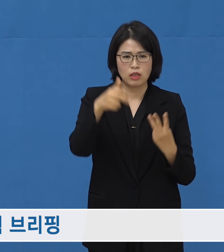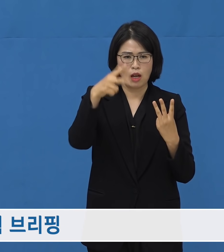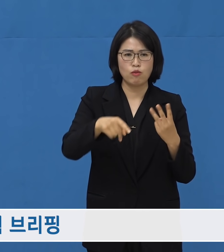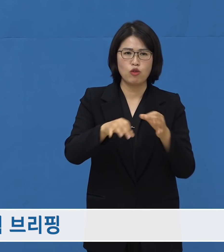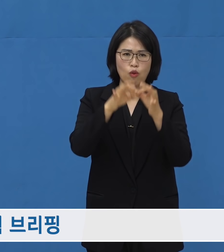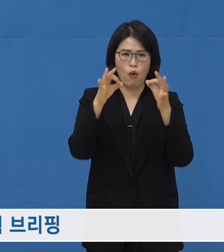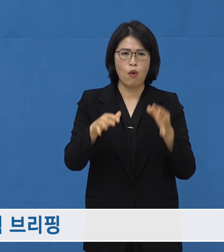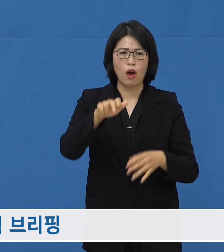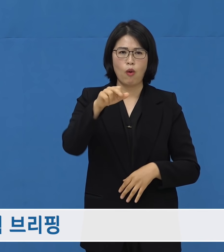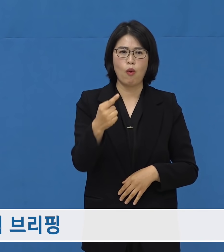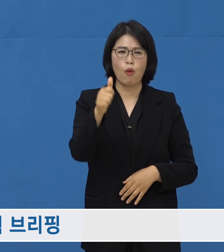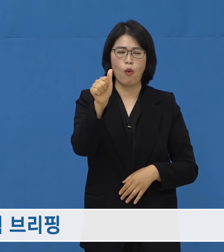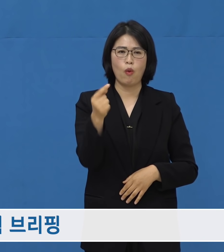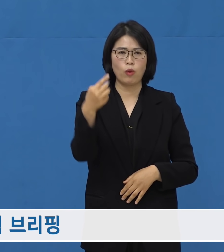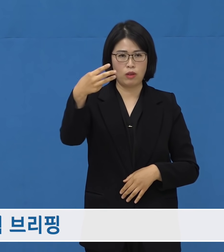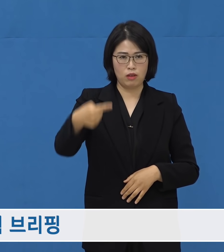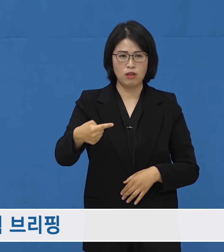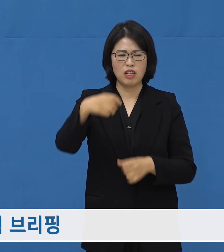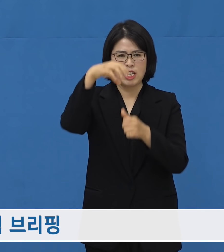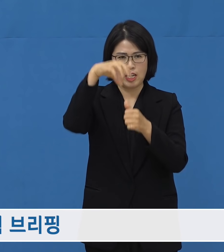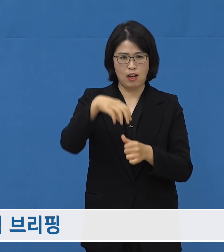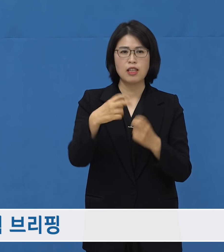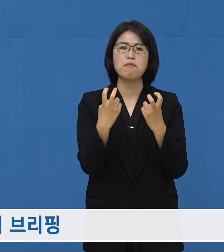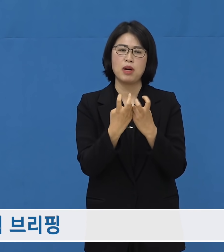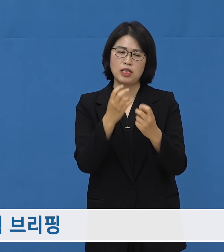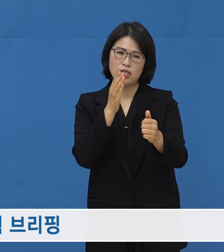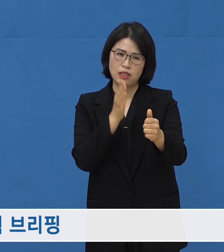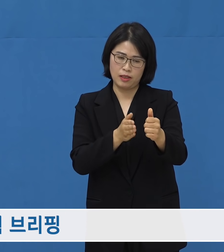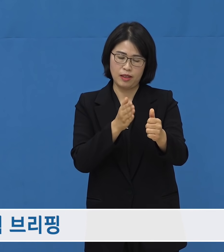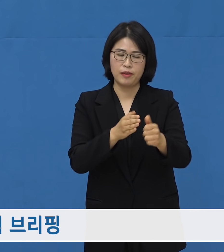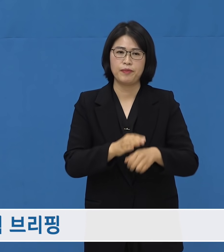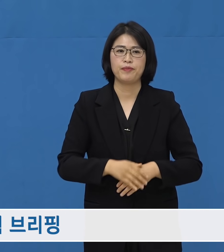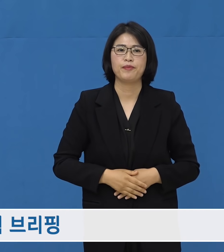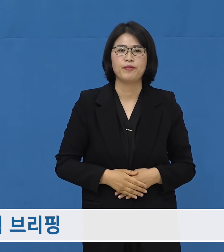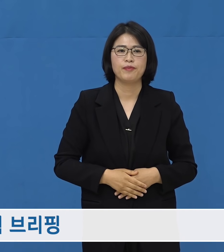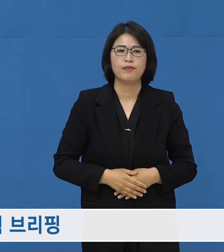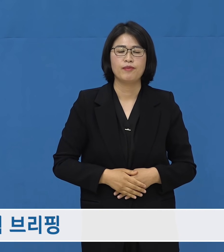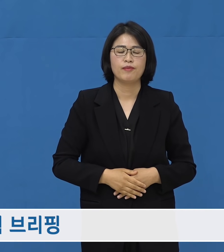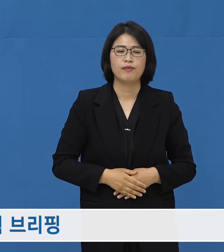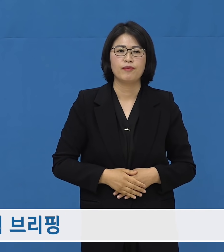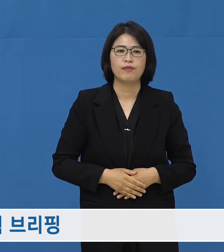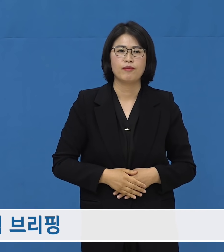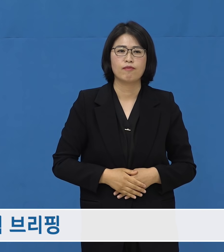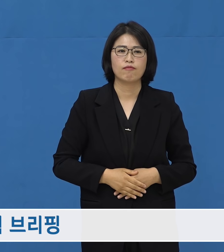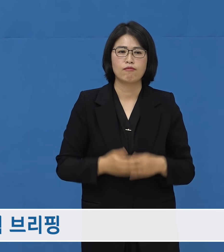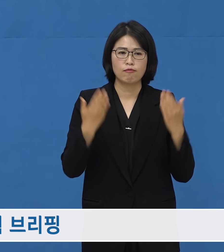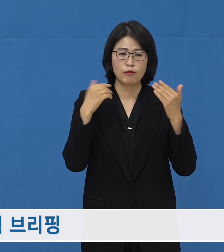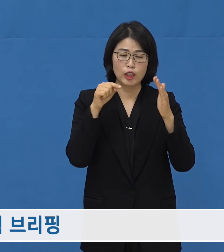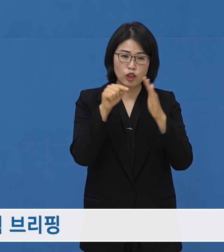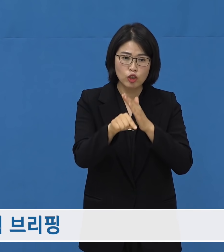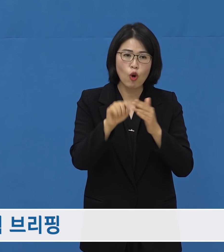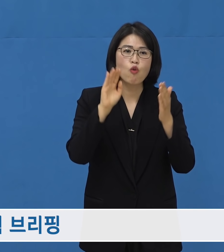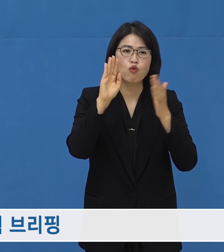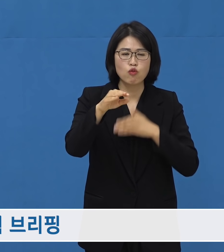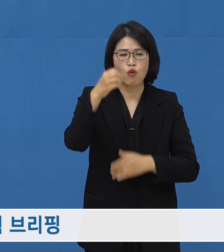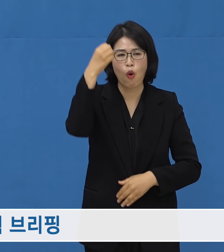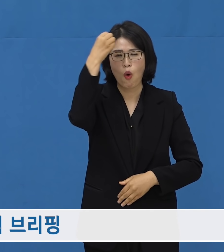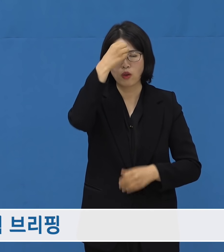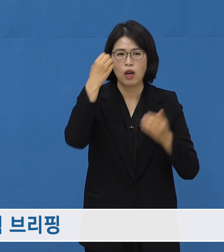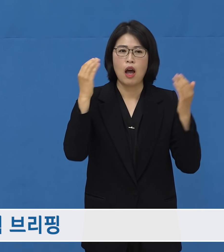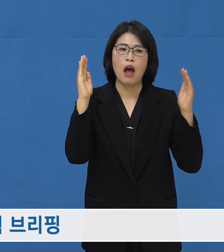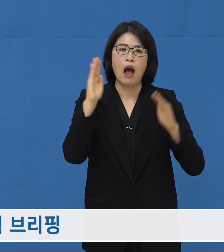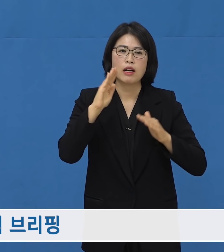3주간 코호트 격리 방식도 권장하겠습니다. 특히 등교 후 고등학생